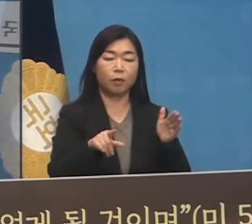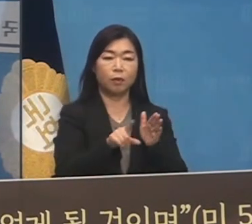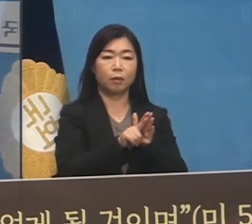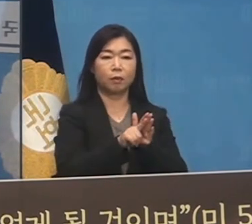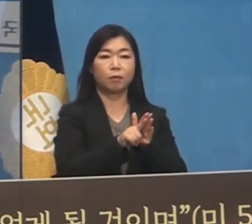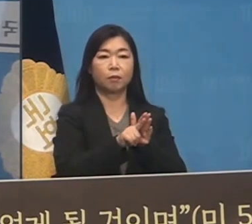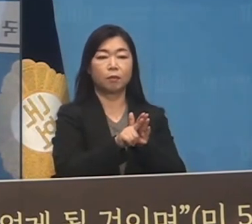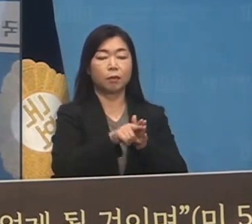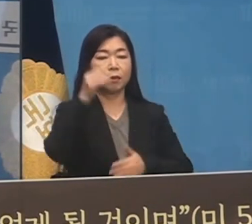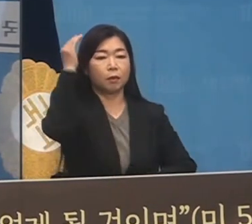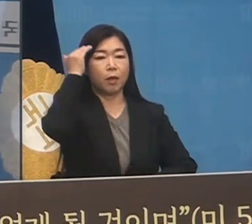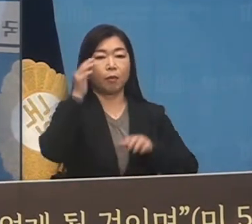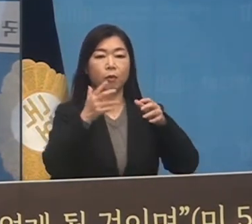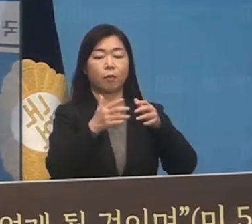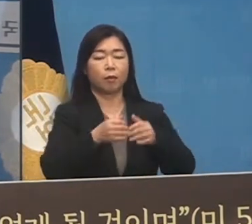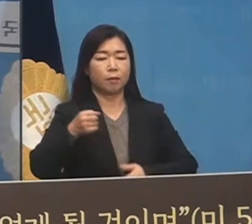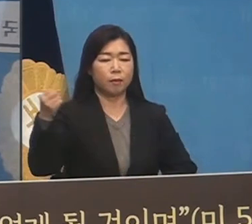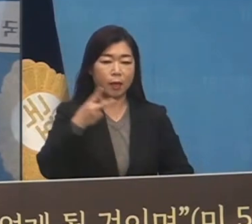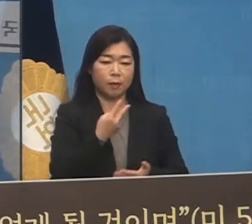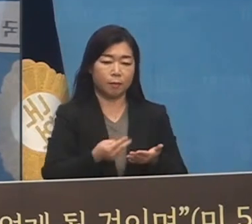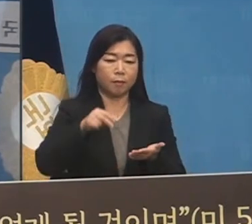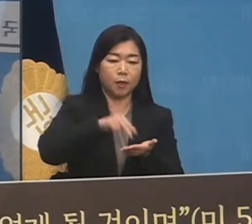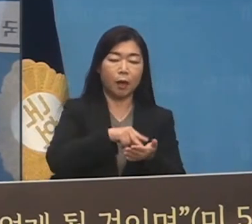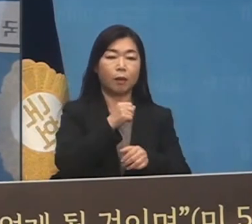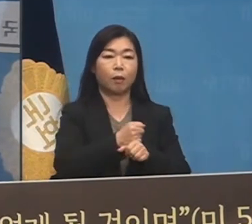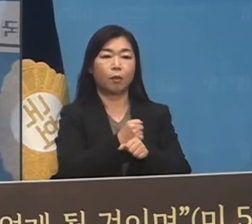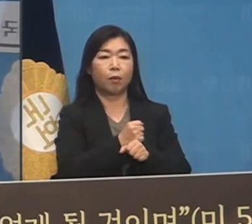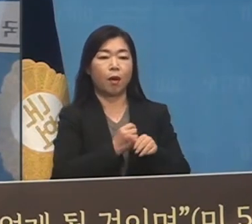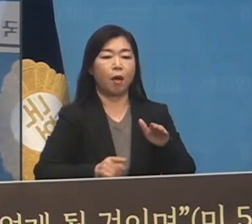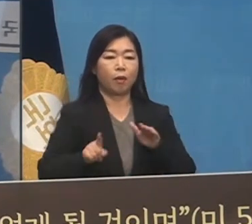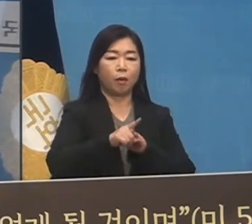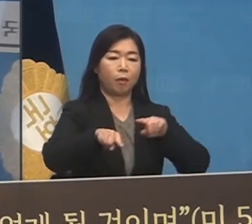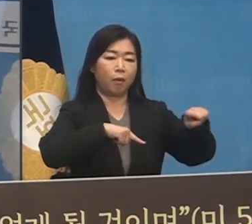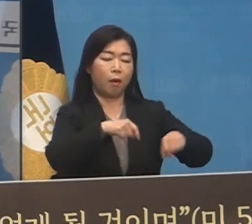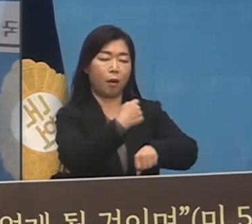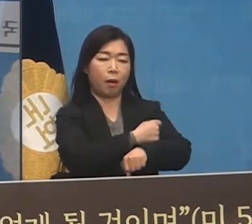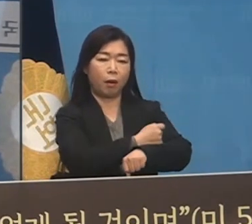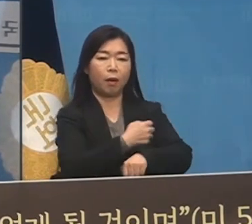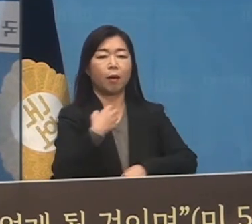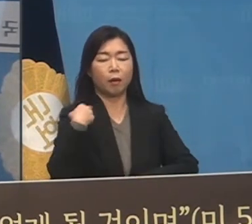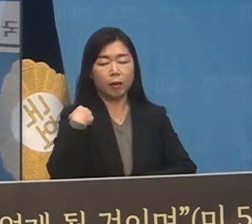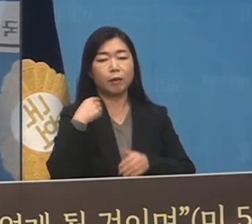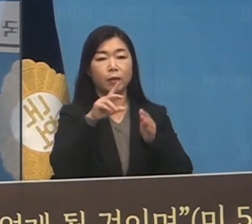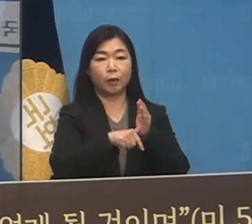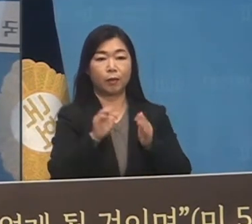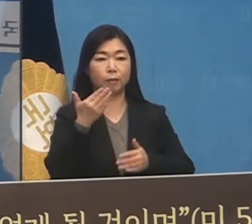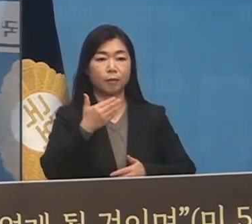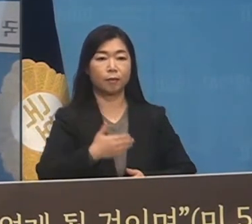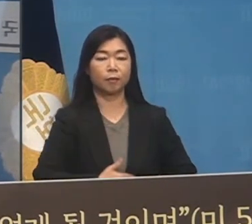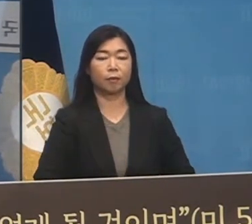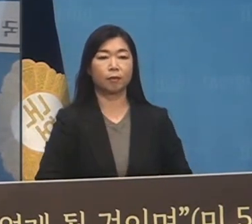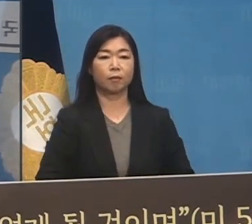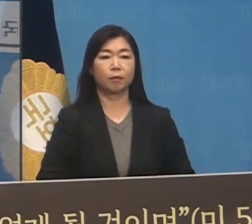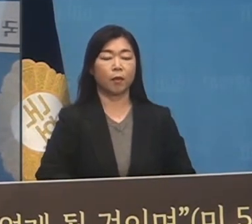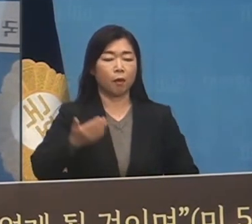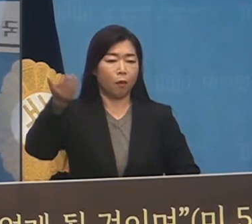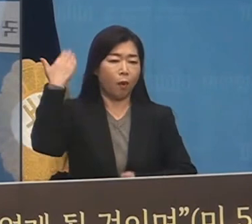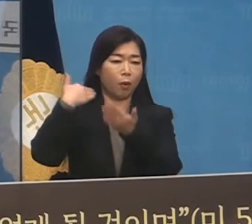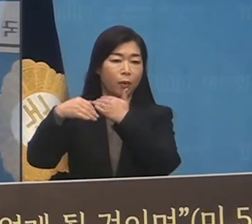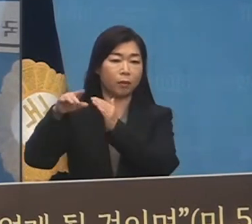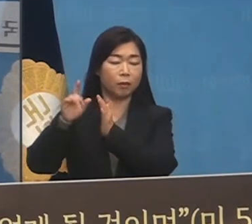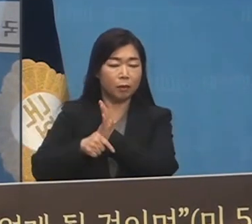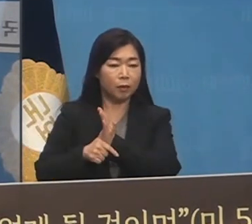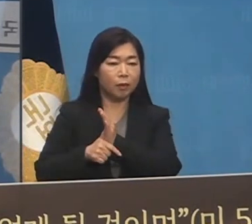위해 대한민국이 재차 도약하여 선도적 역할을 해야 할 시점이 되었다.